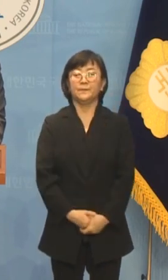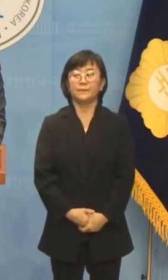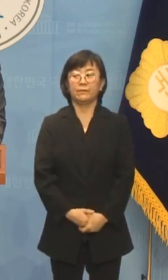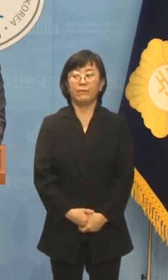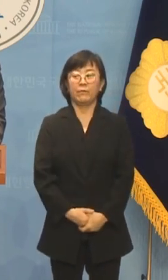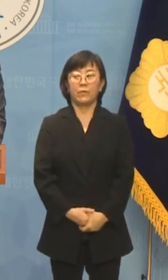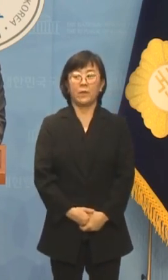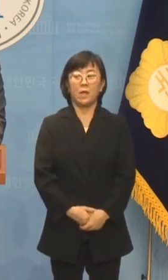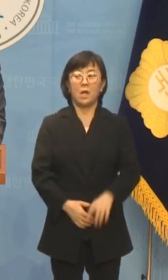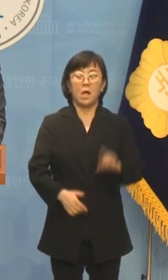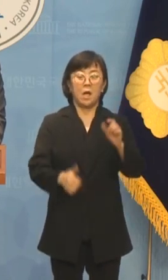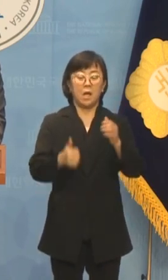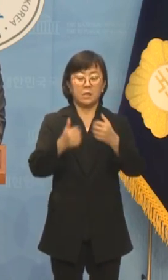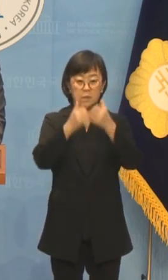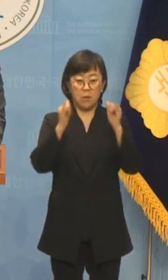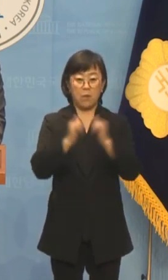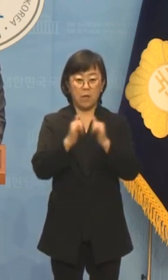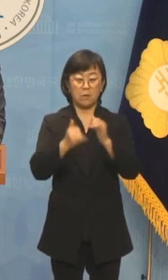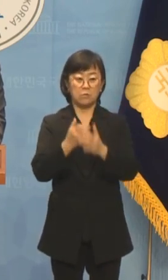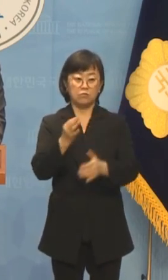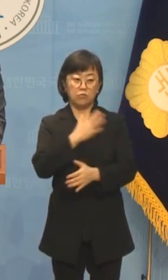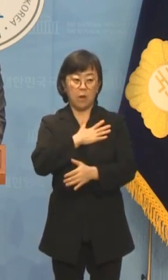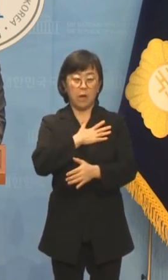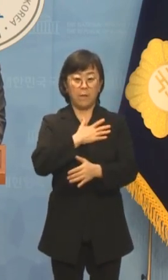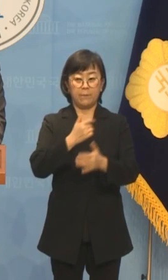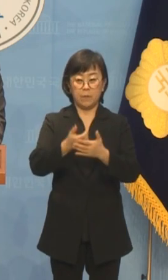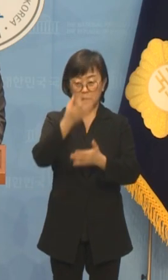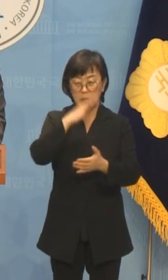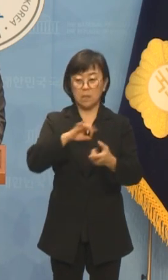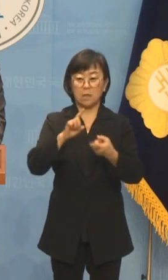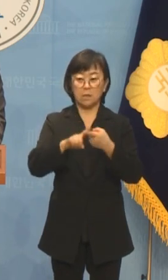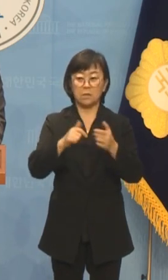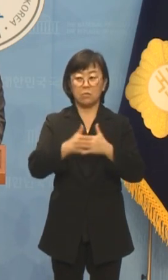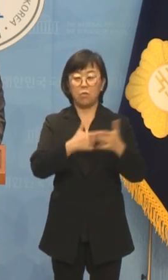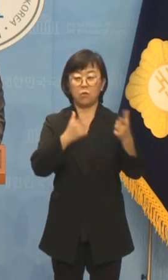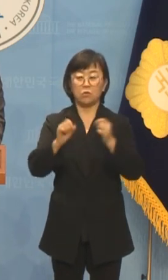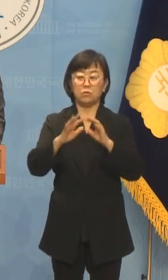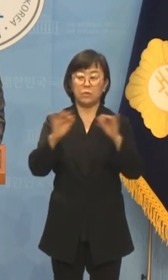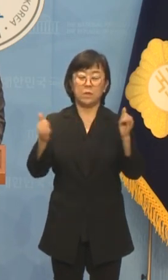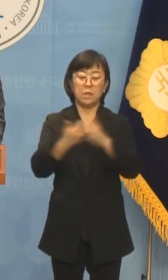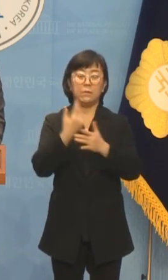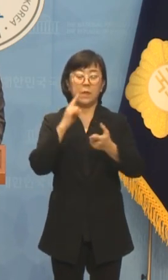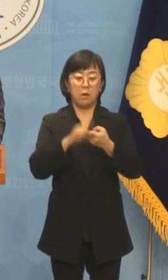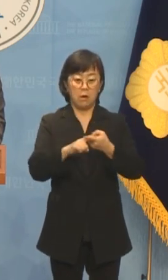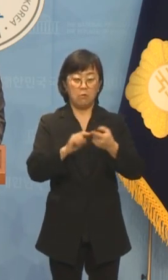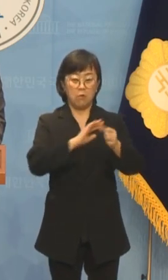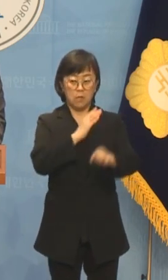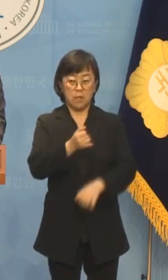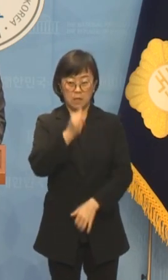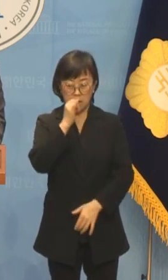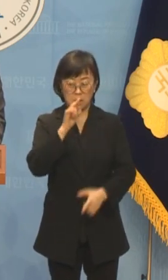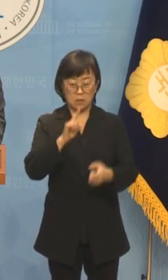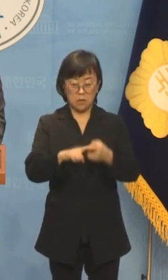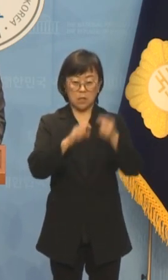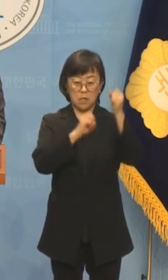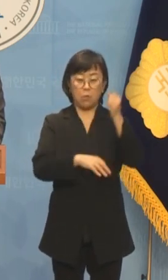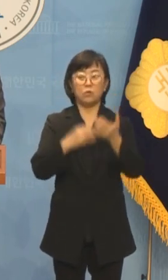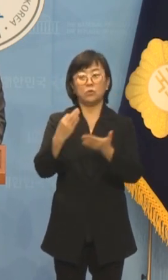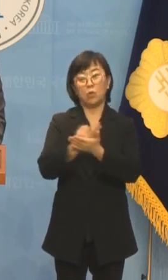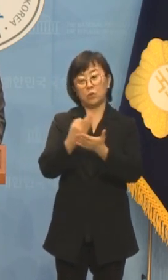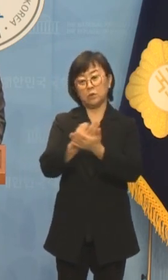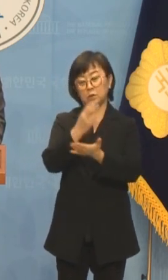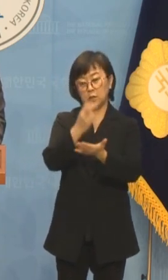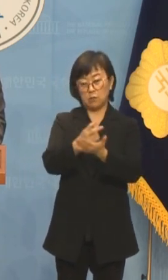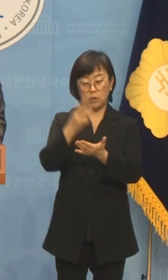이는 한 사회가 이룬 부와 편익에 대해 모든 국민이 정당한 권리를 가지고 있다는 기본소득